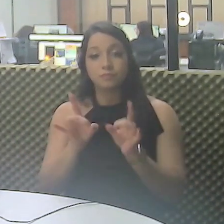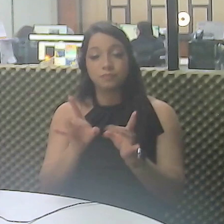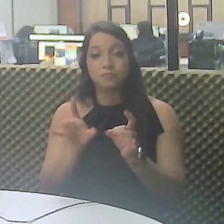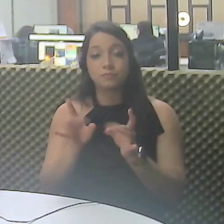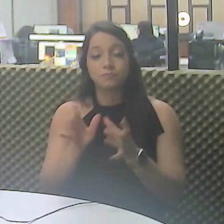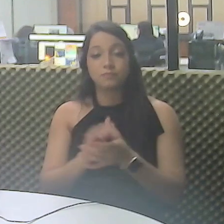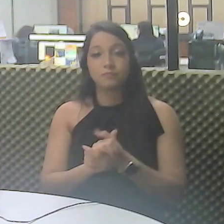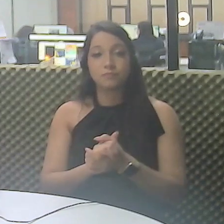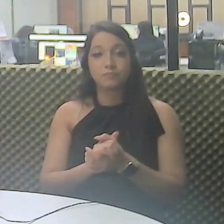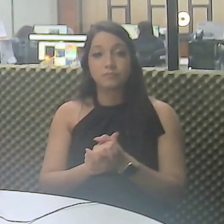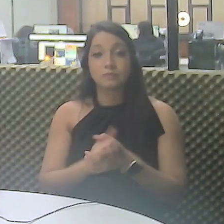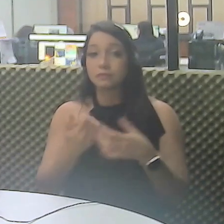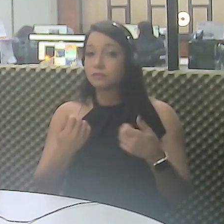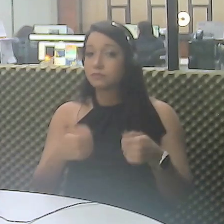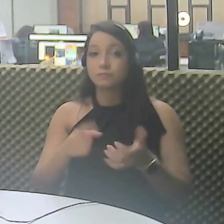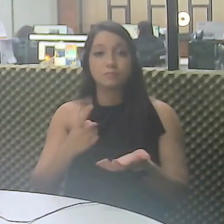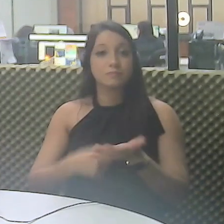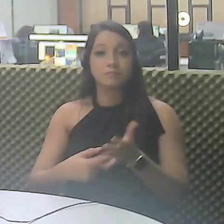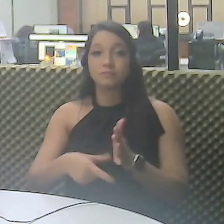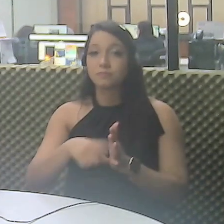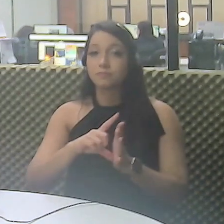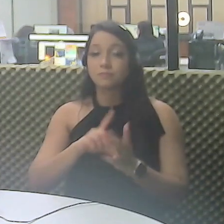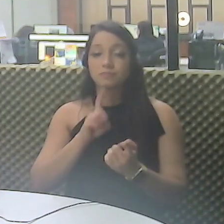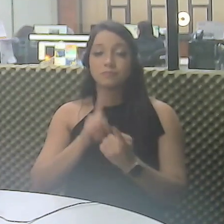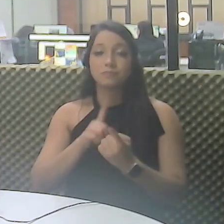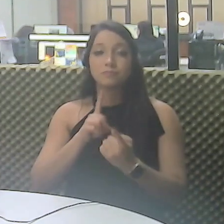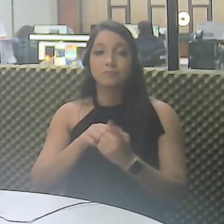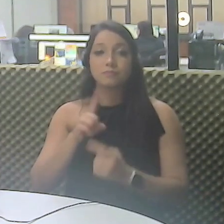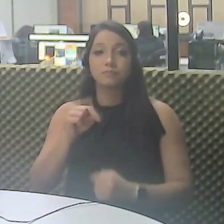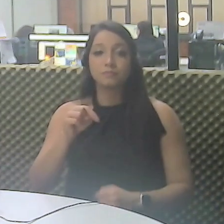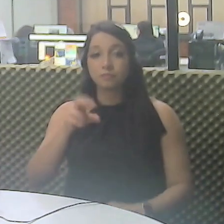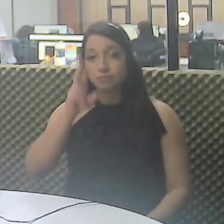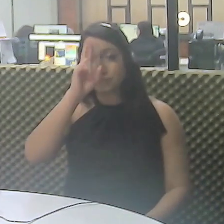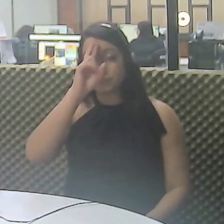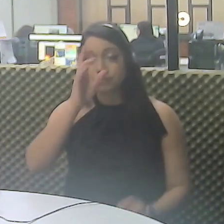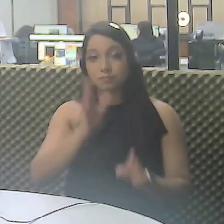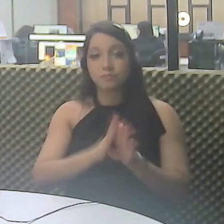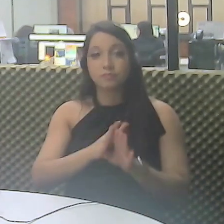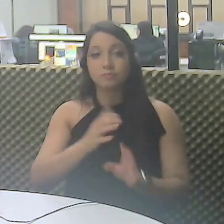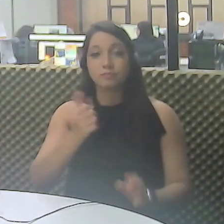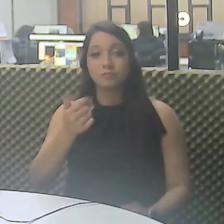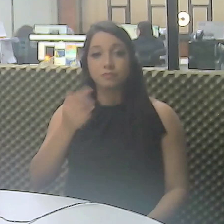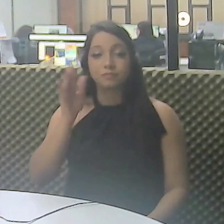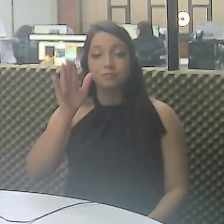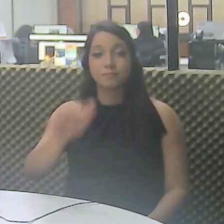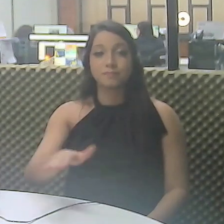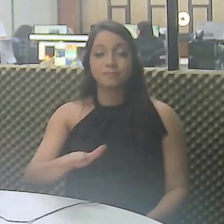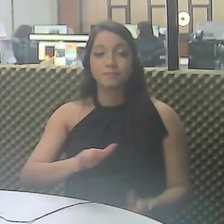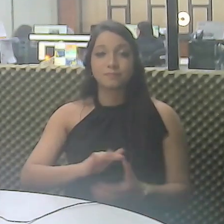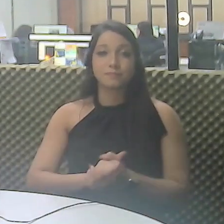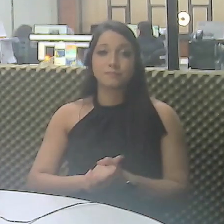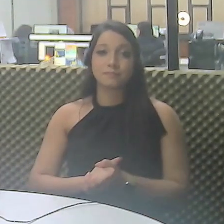fornecedores. Não precisa agendar horário e os atendimentos são feitos do meio-dia até às 5 da tarde.